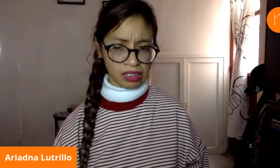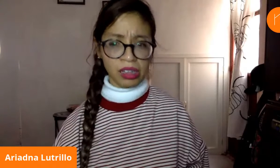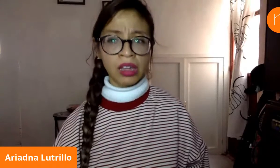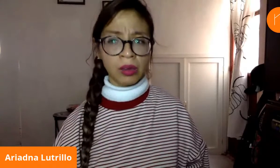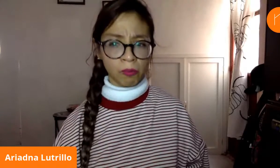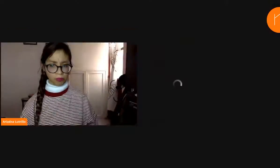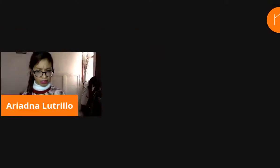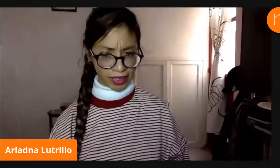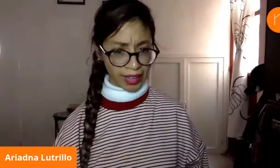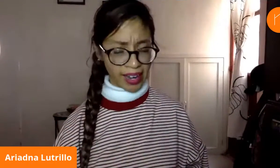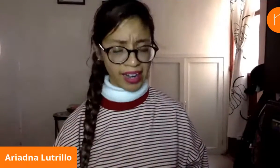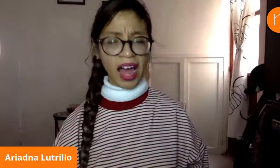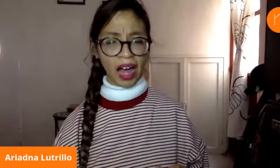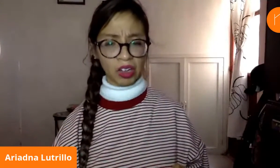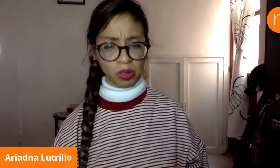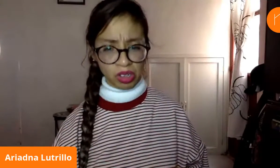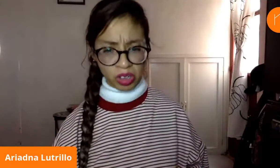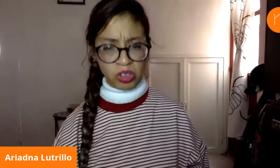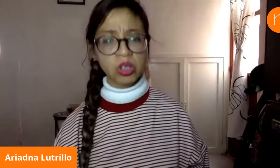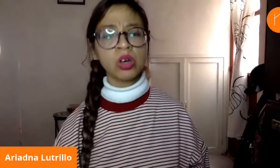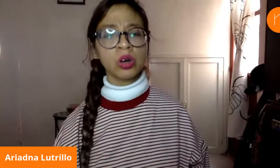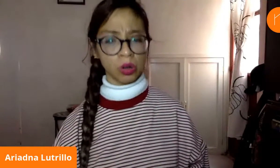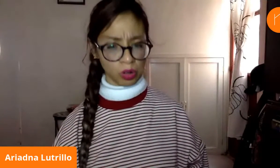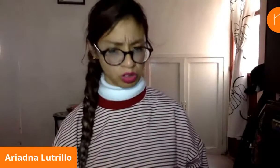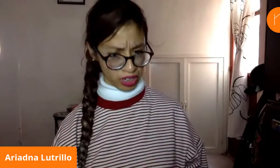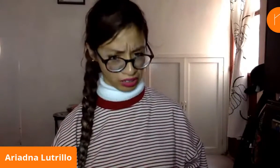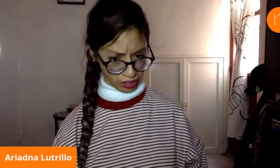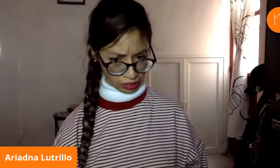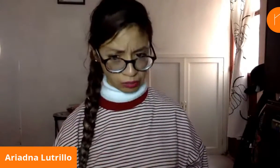señas mexicana a adultos oyentes.